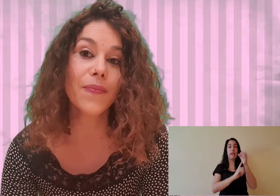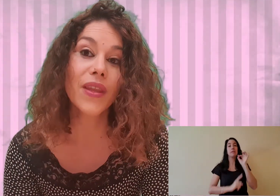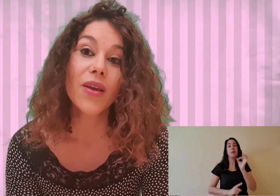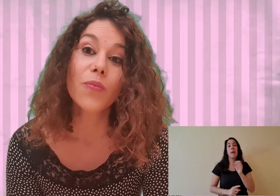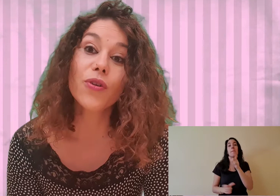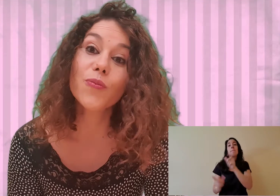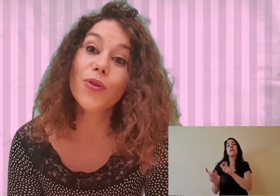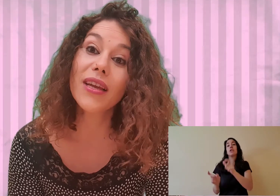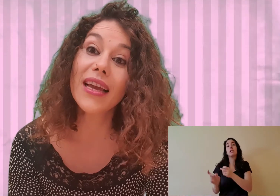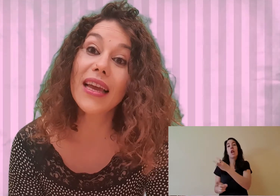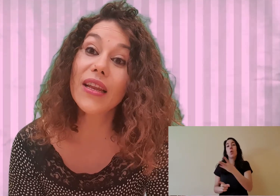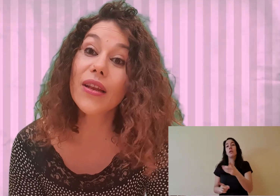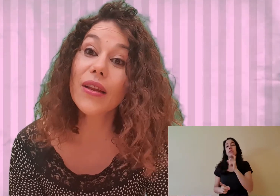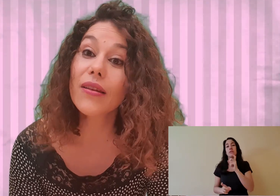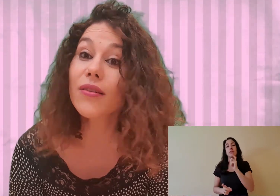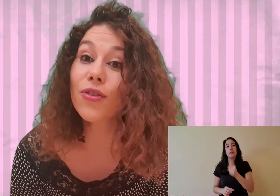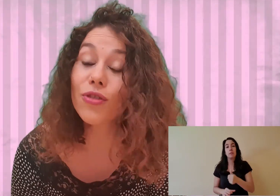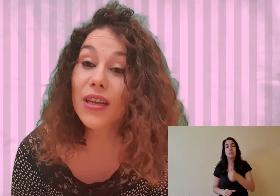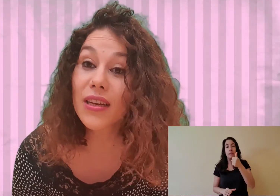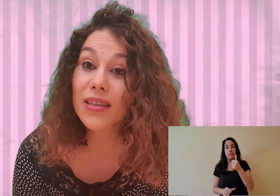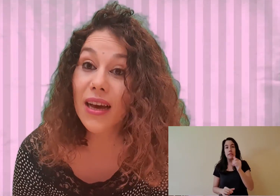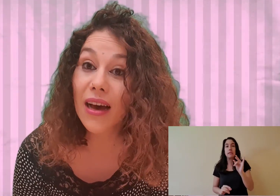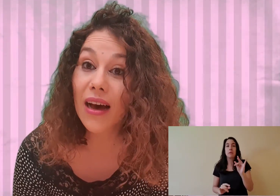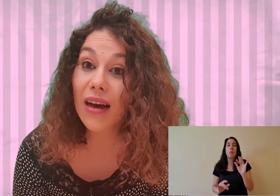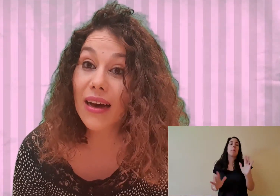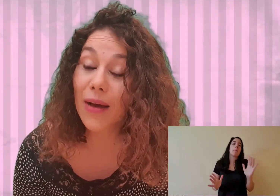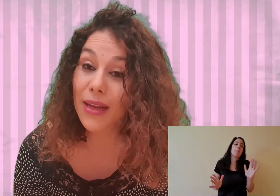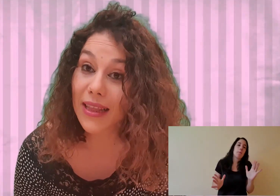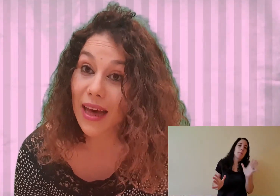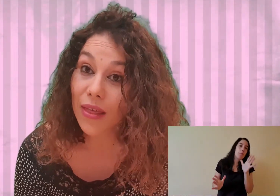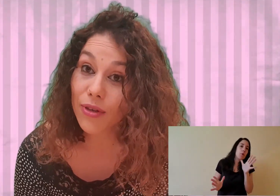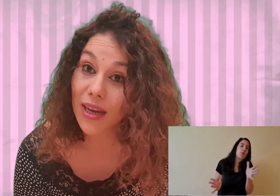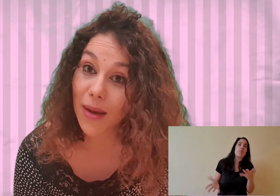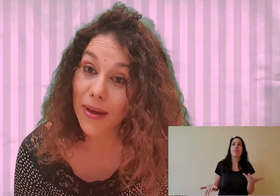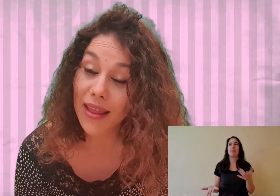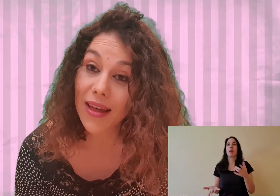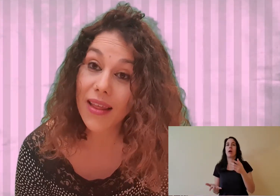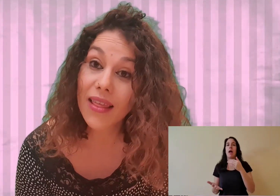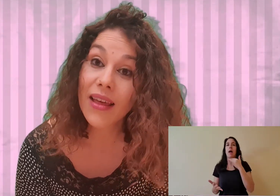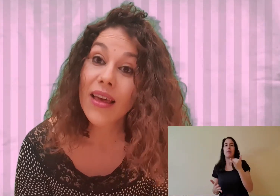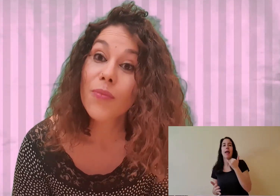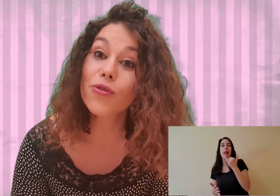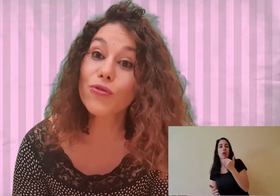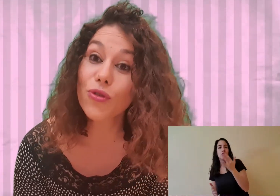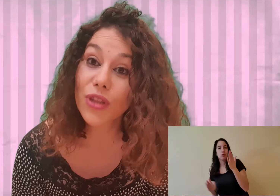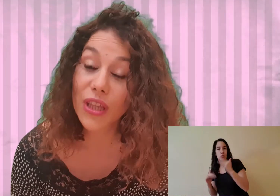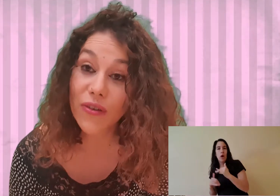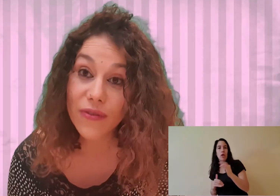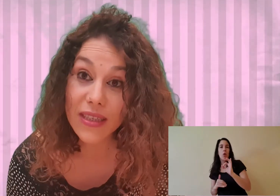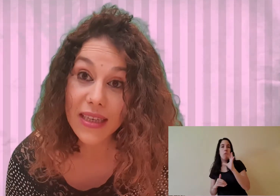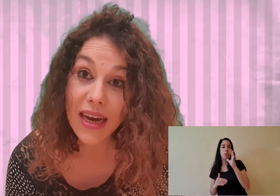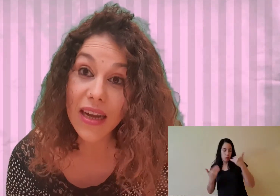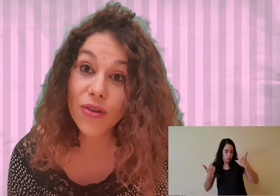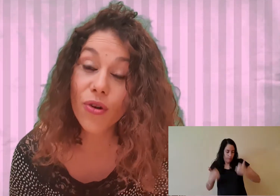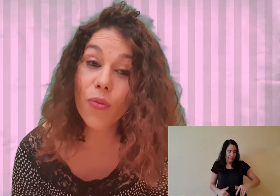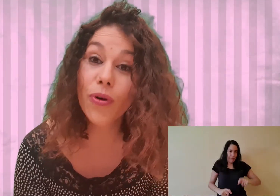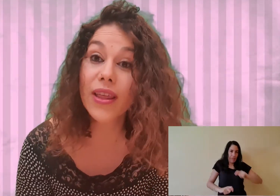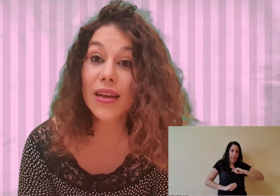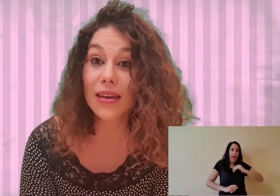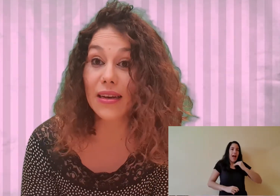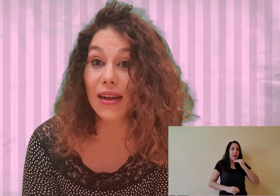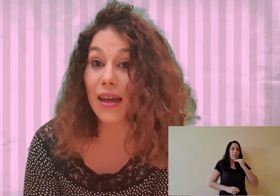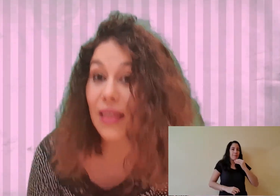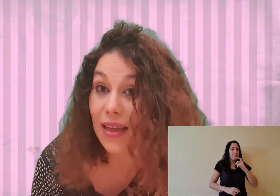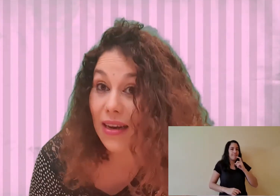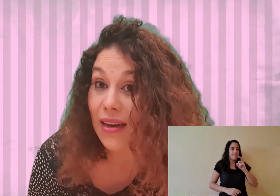difícil, pues porque no tienen esa habilidad o esa capacidad, por su condición física no lo